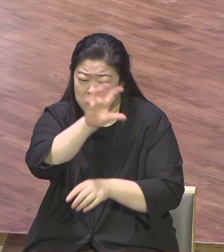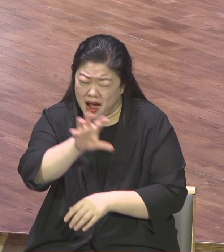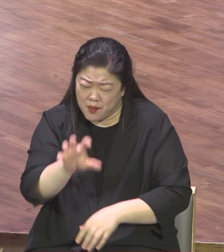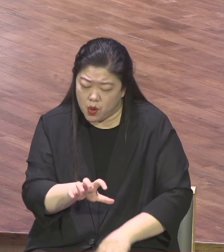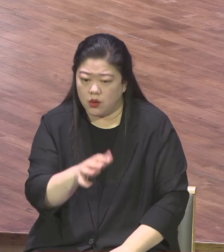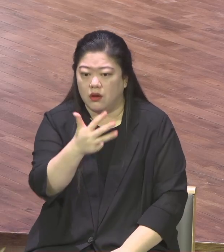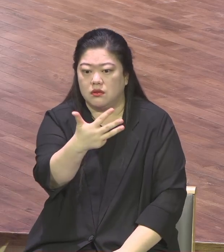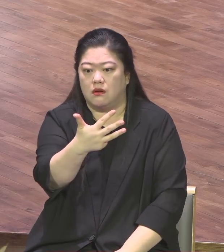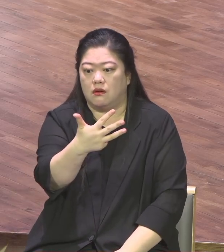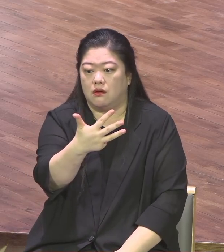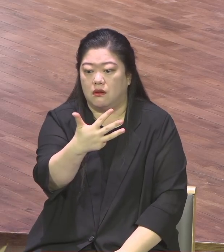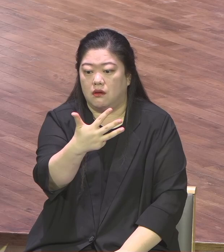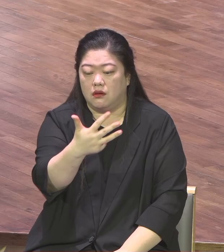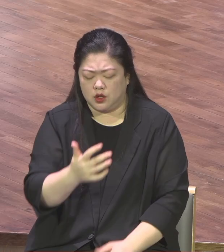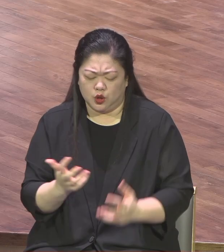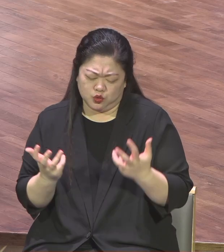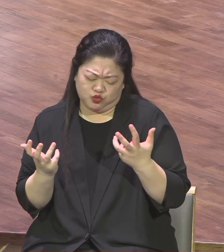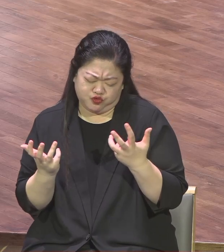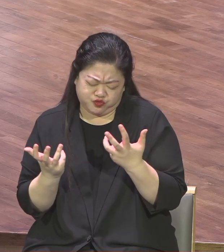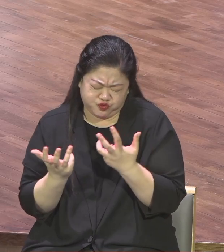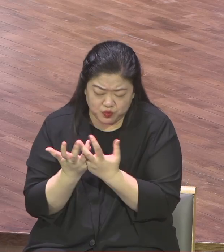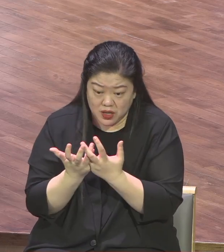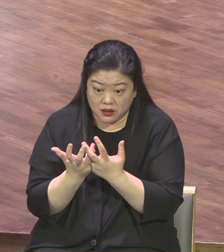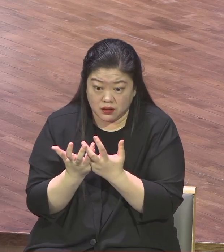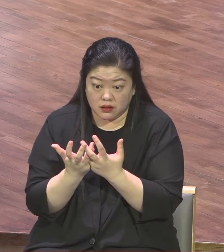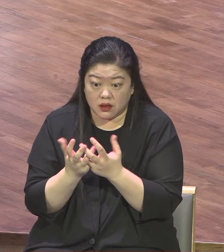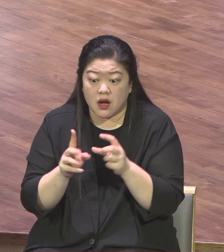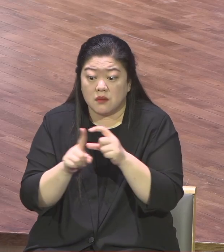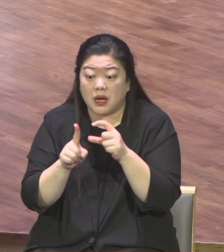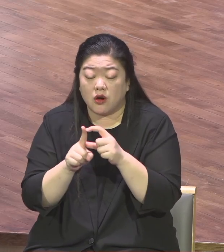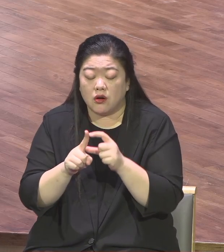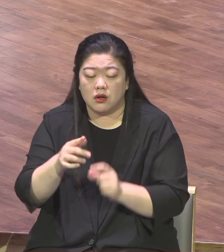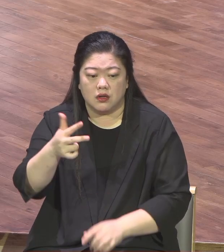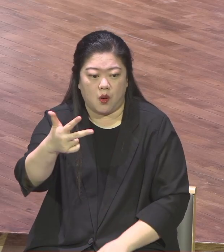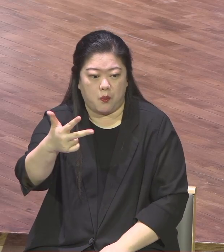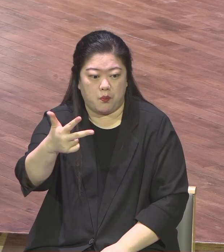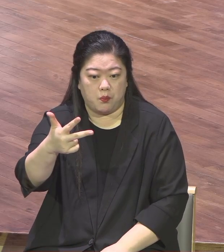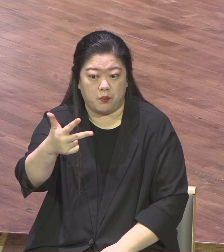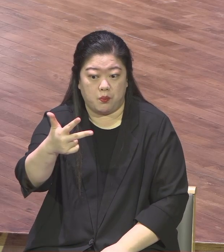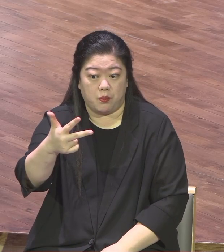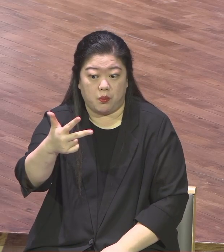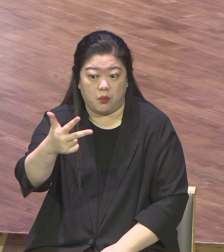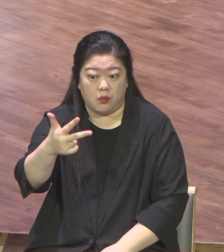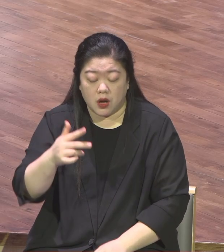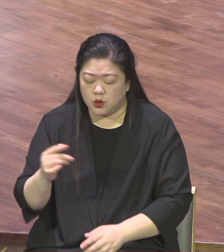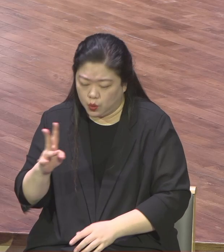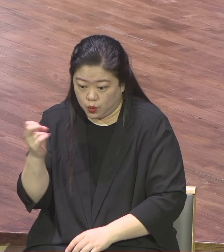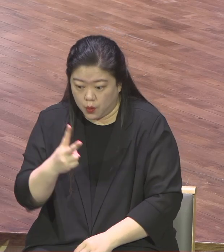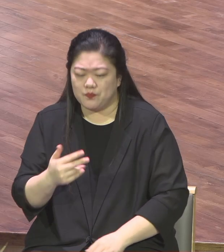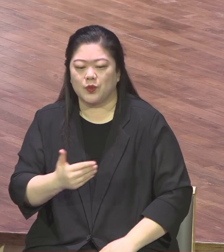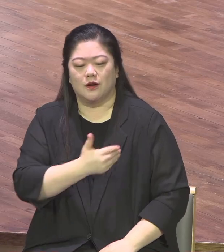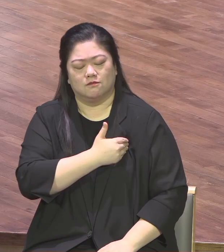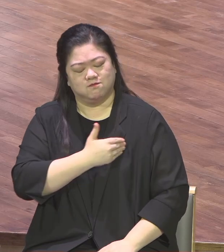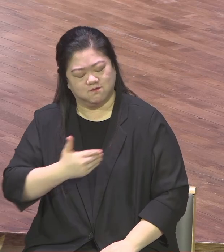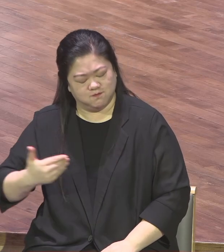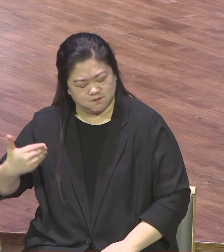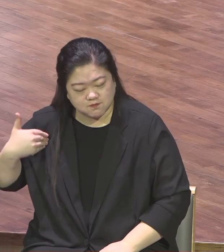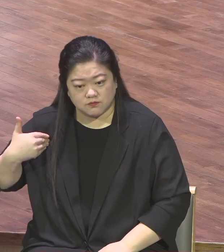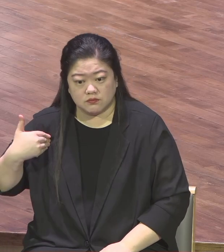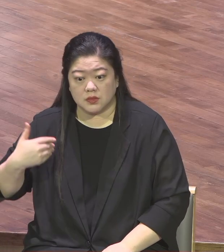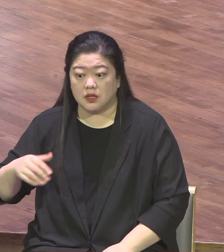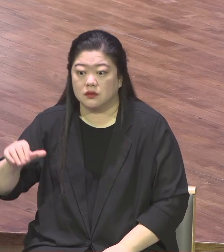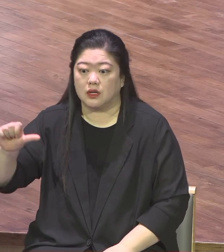8번 나옵니다. 충만하다라는 말이 7회가 나옵니다. 풍성하다 말은